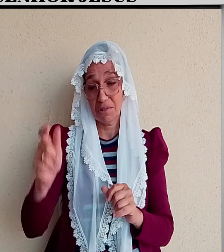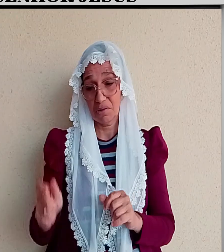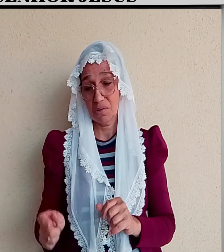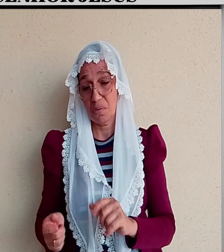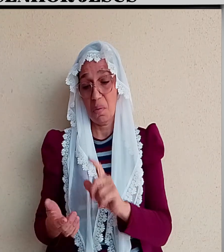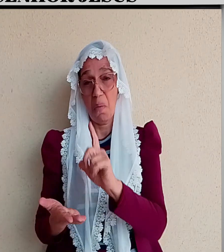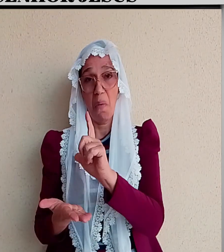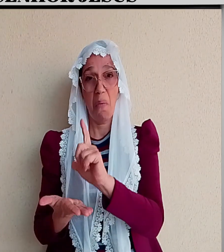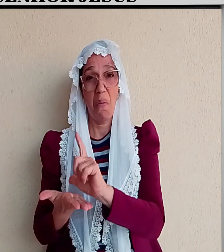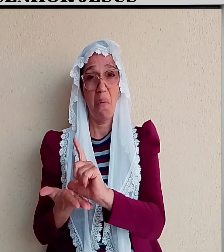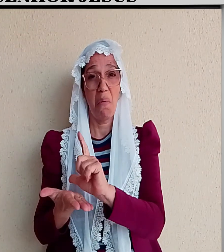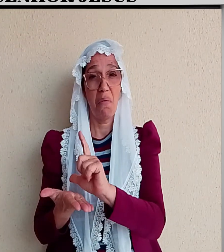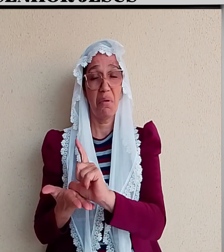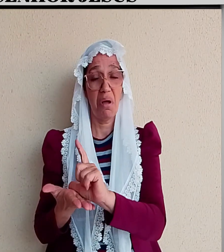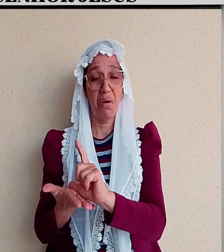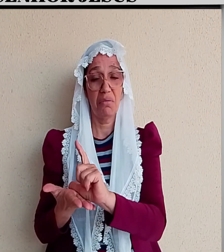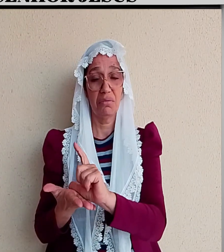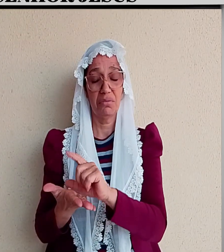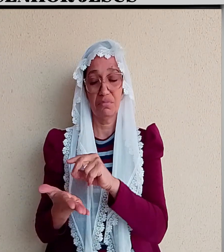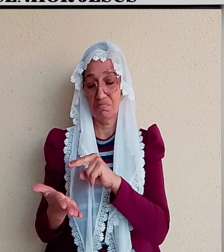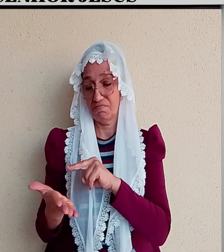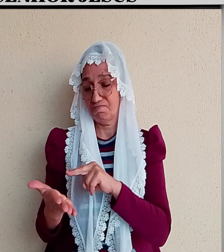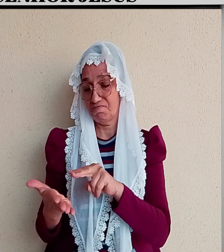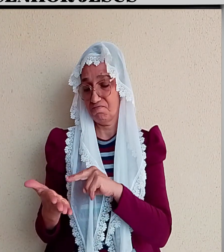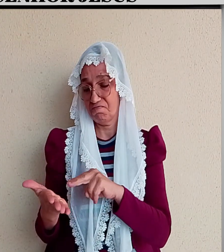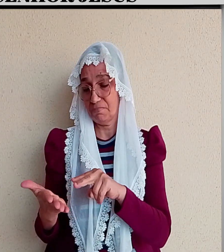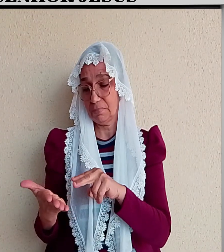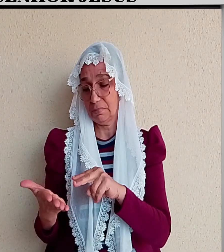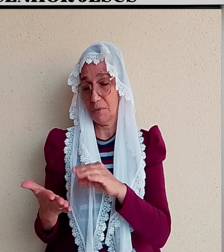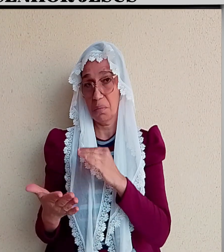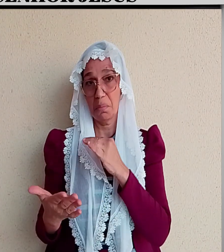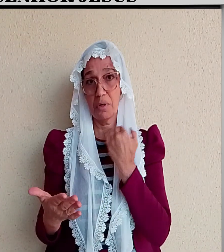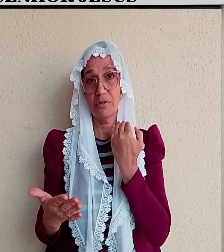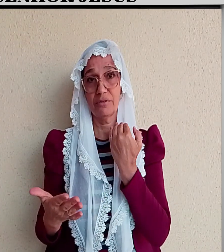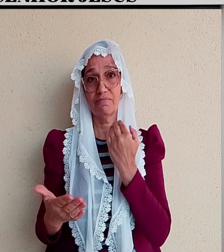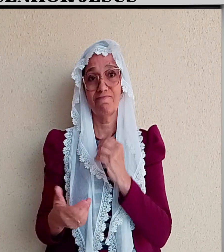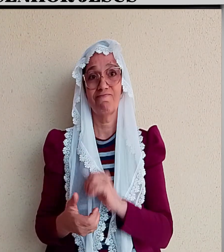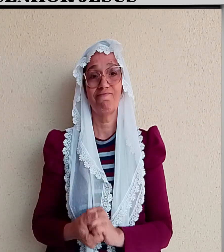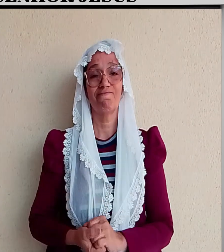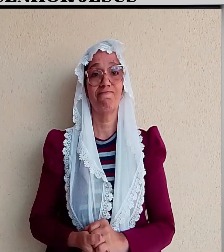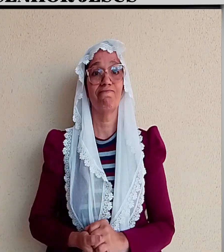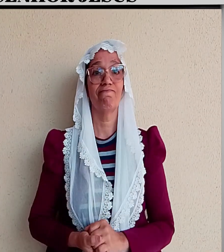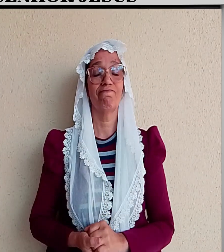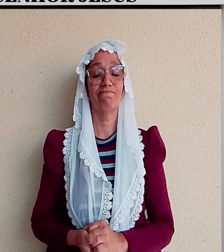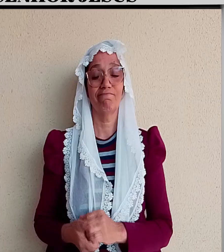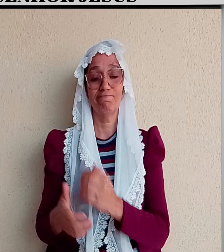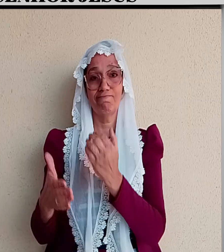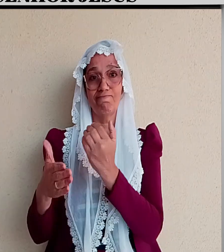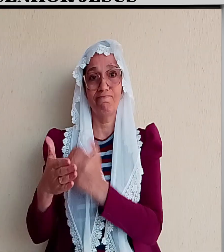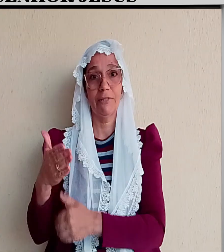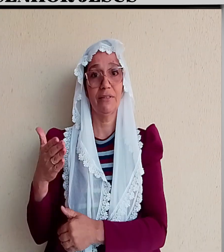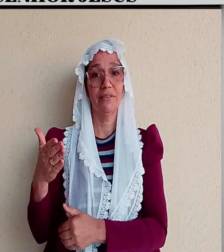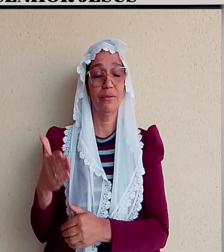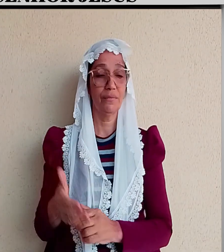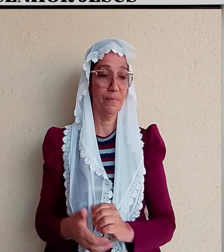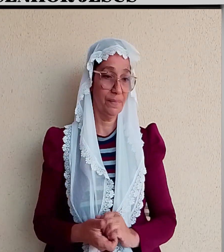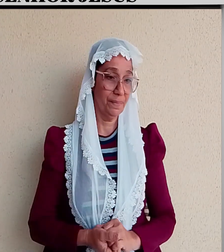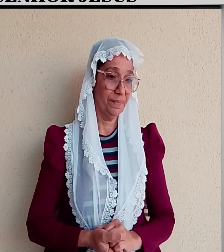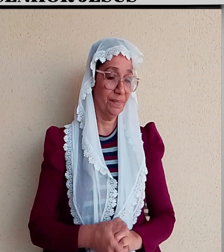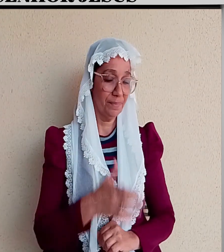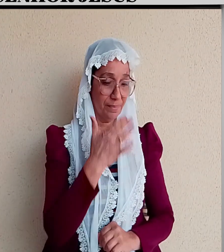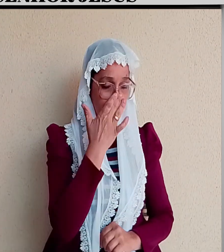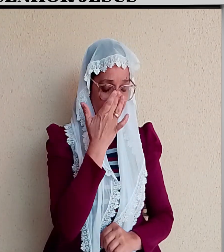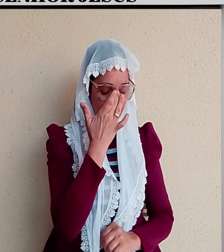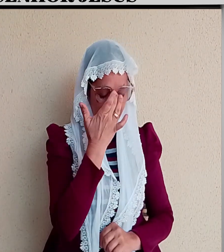Não há o que se fazer. Hoje o Senhor nos adverte: vamos começar a mandar mais tesouro para a nossa conta do